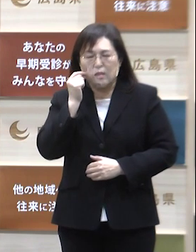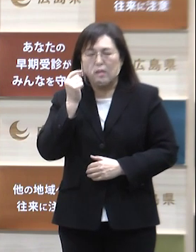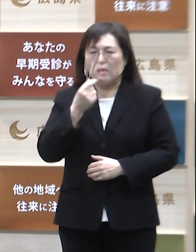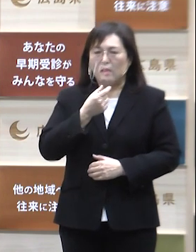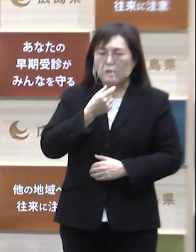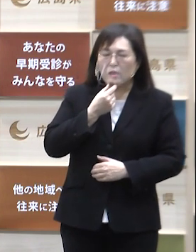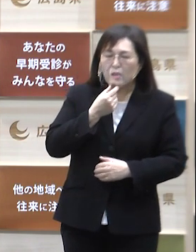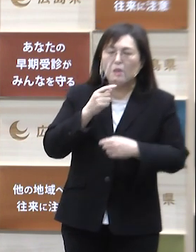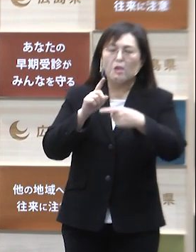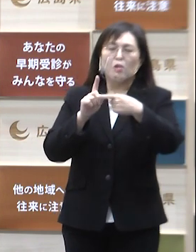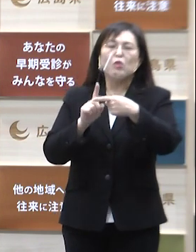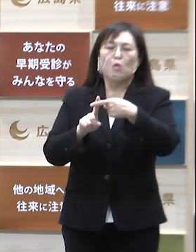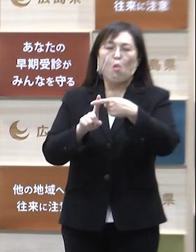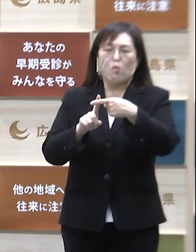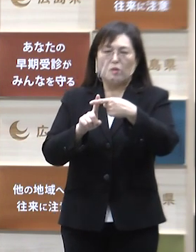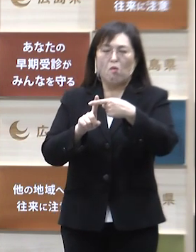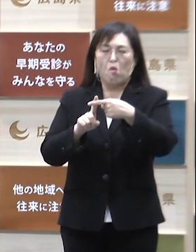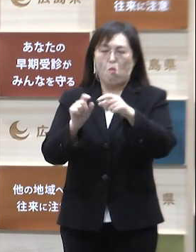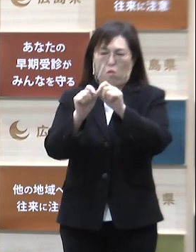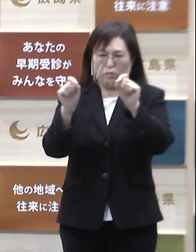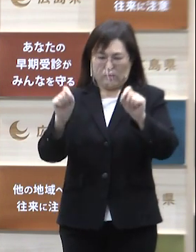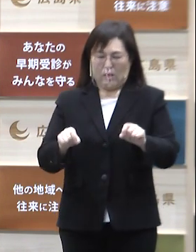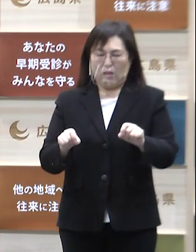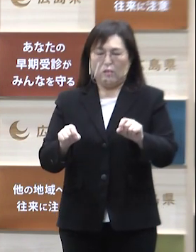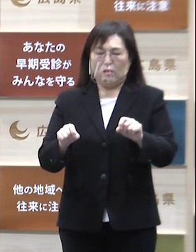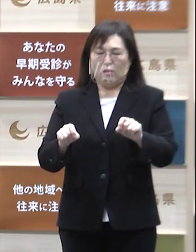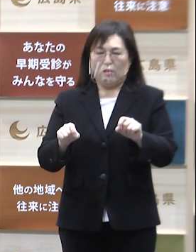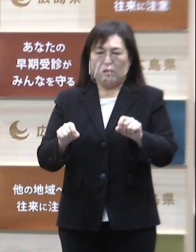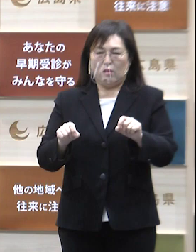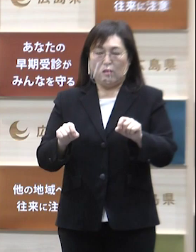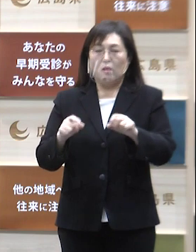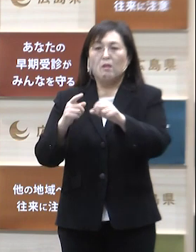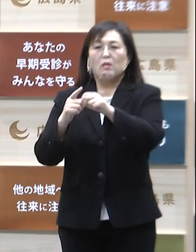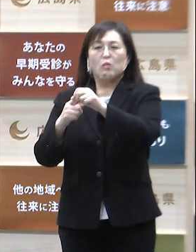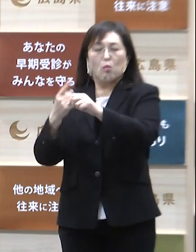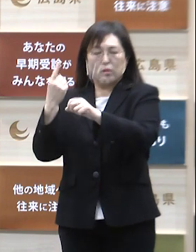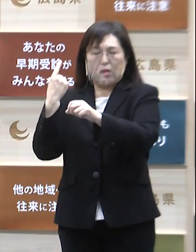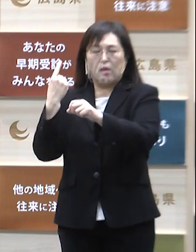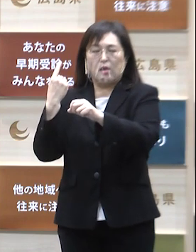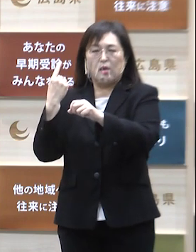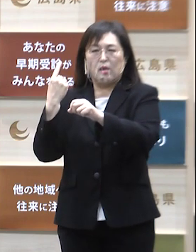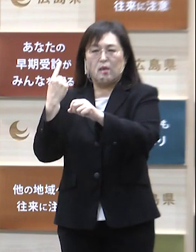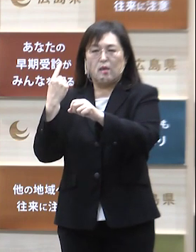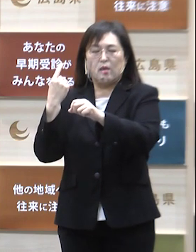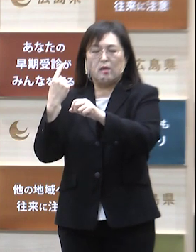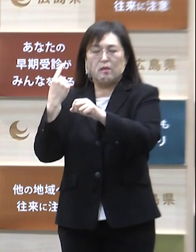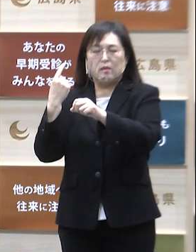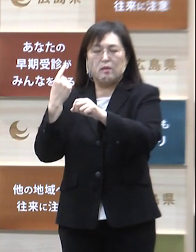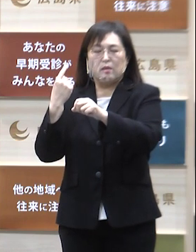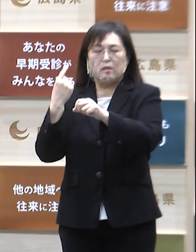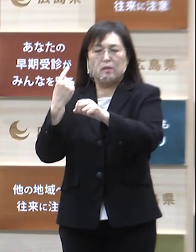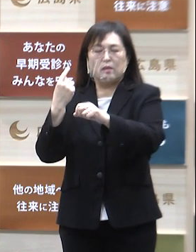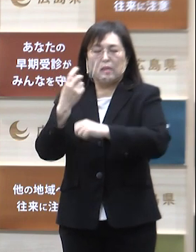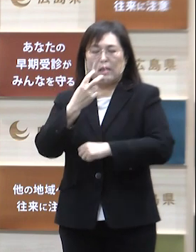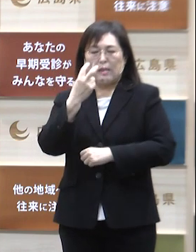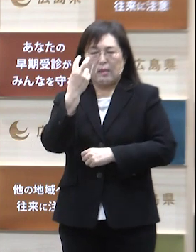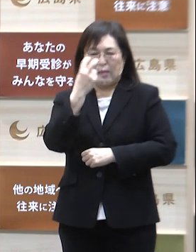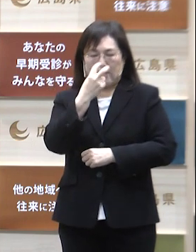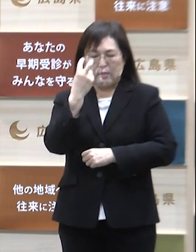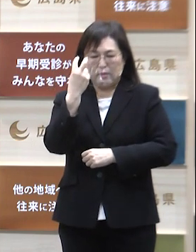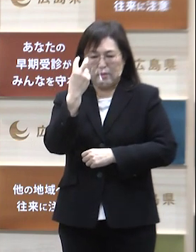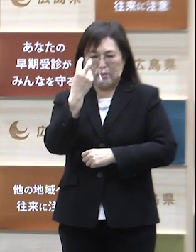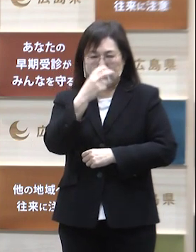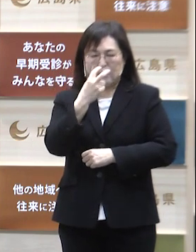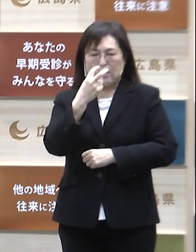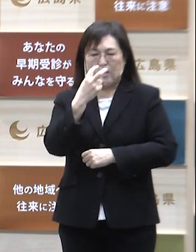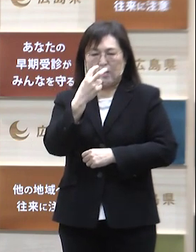よく指摘されるところで、去年ですね、検査の